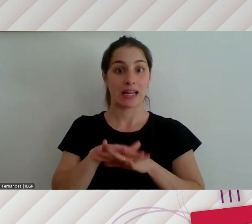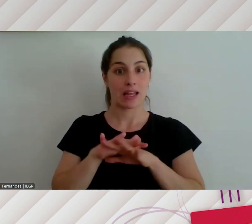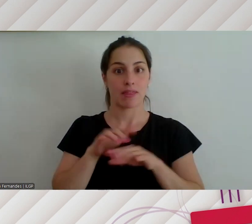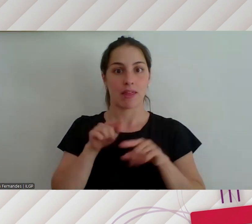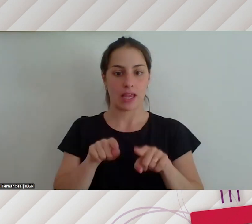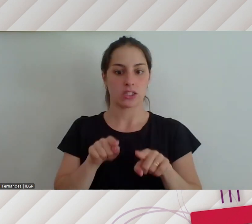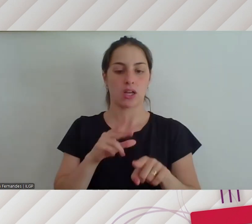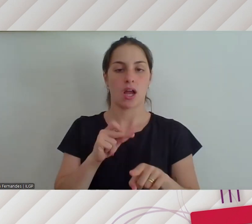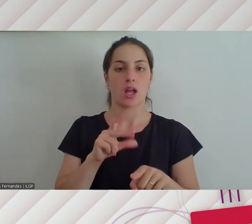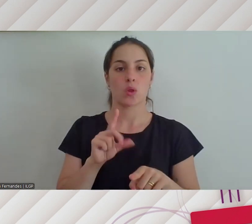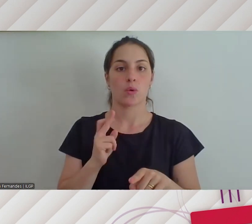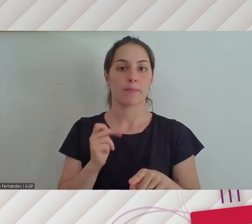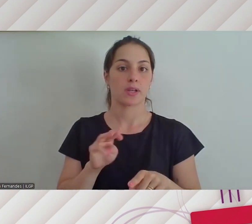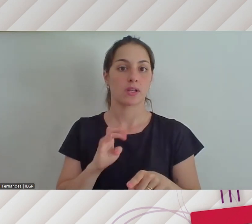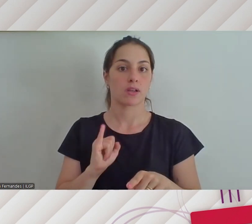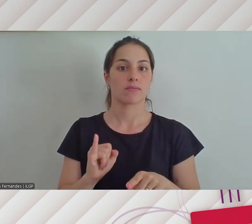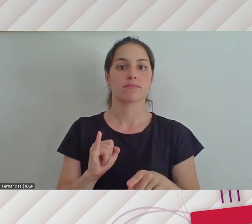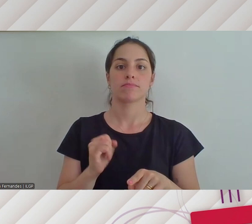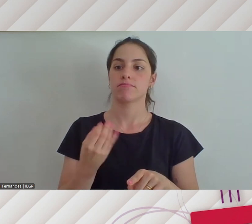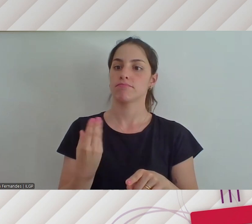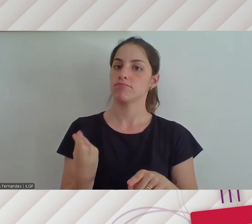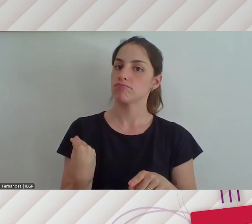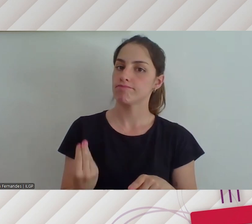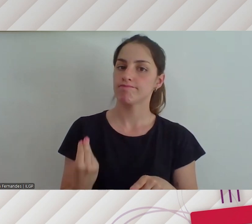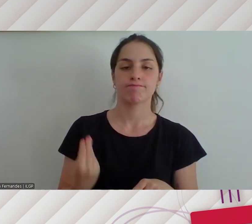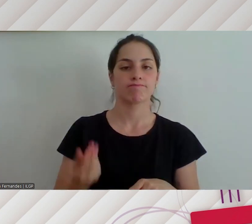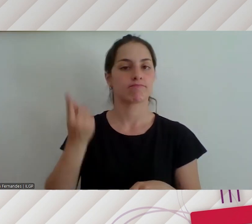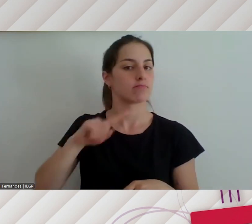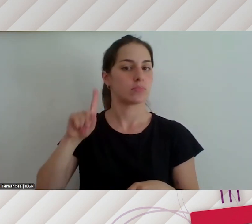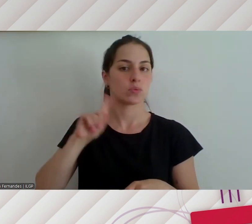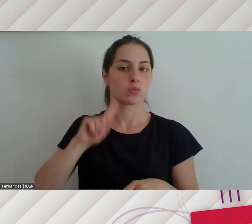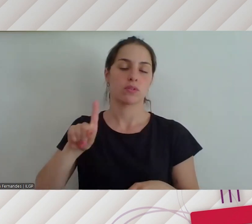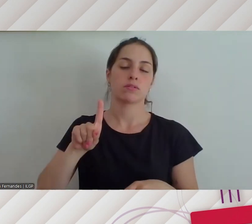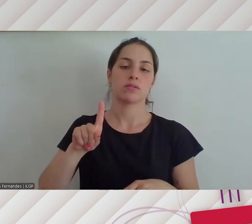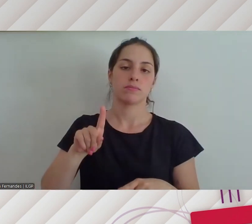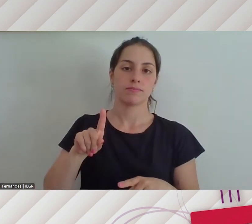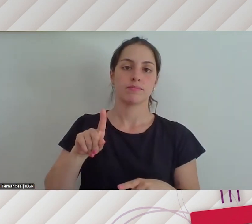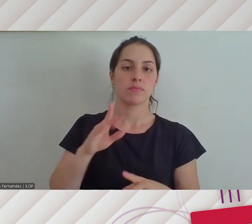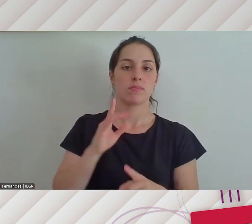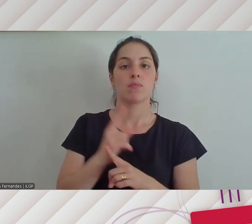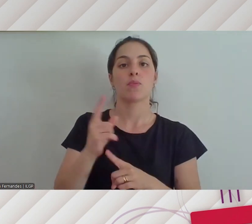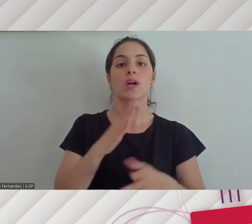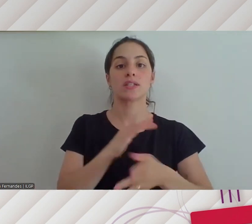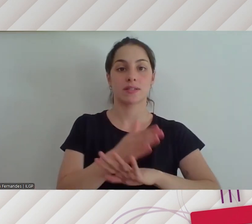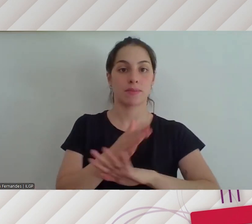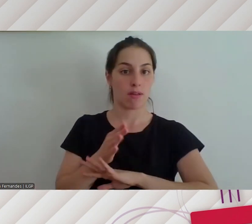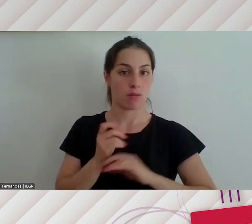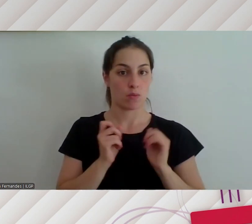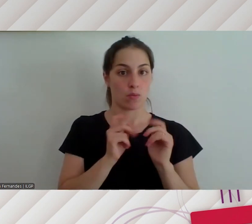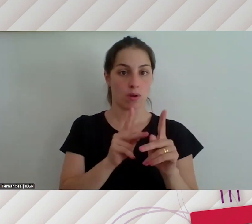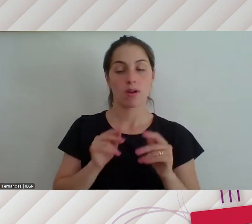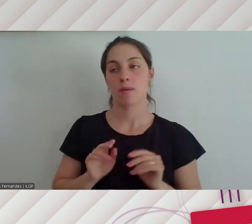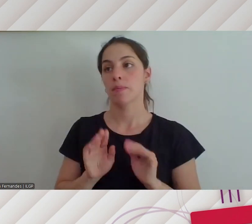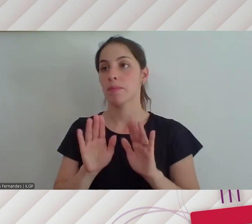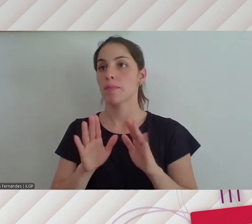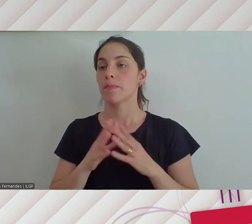alumni é um marco importante, não só em termos de acessibilidade, mas também,